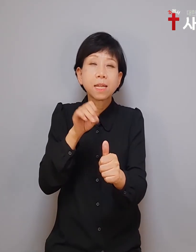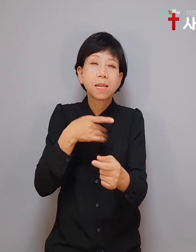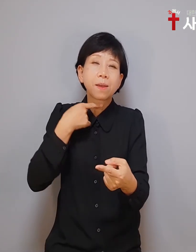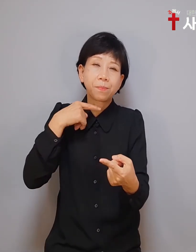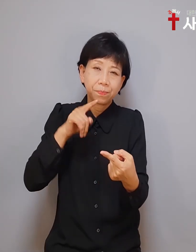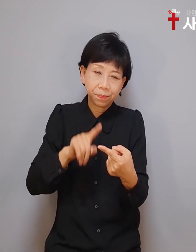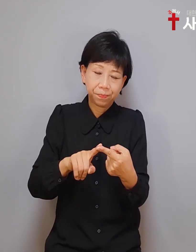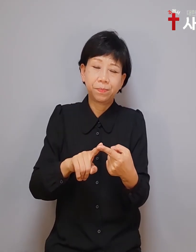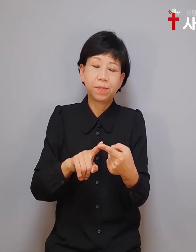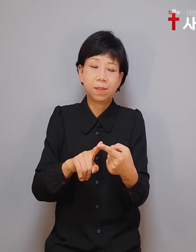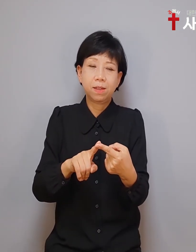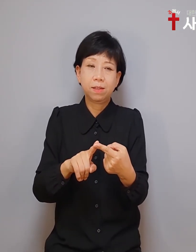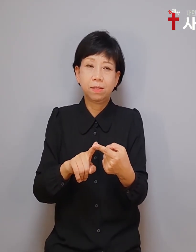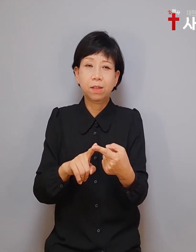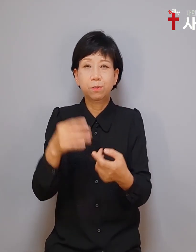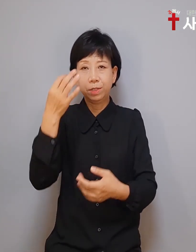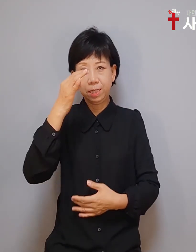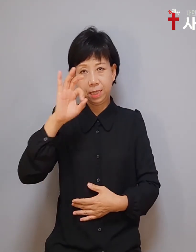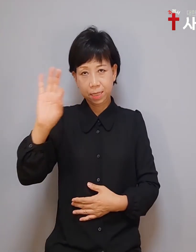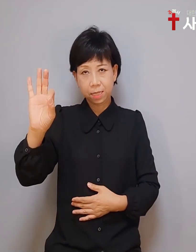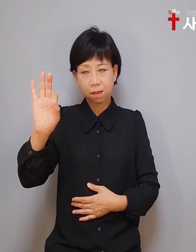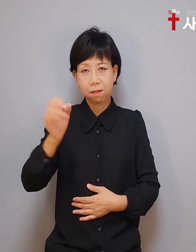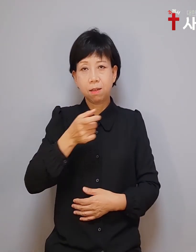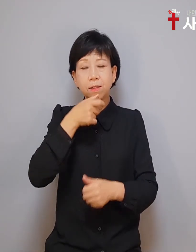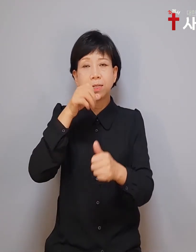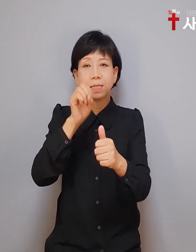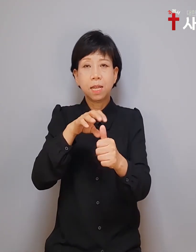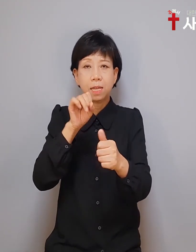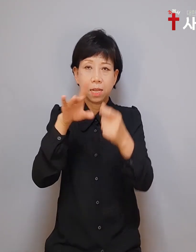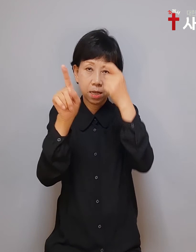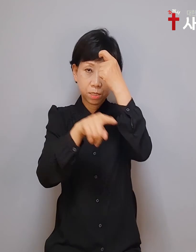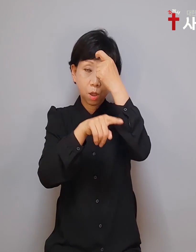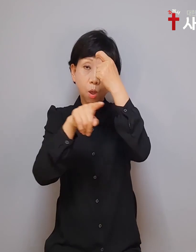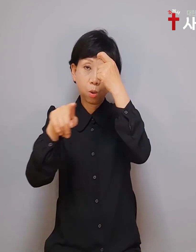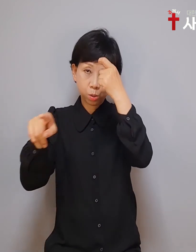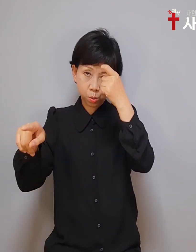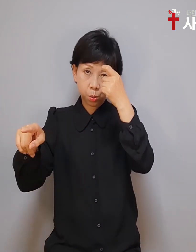우리 교회의 세례 교인으로 세우려고 합니다.